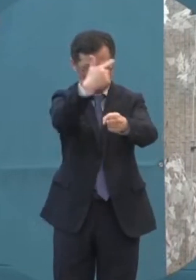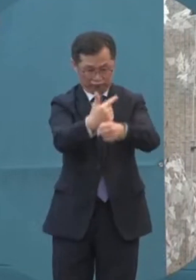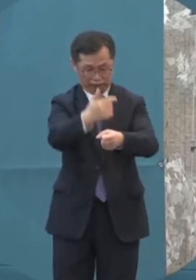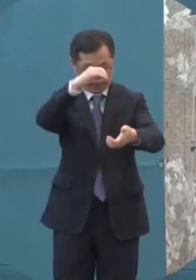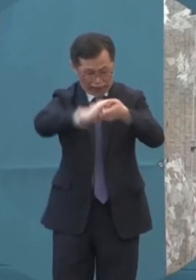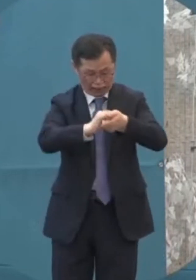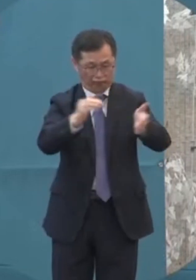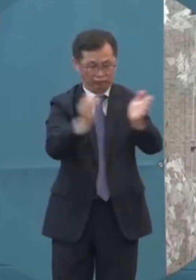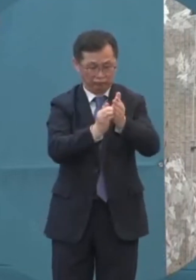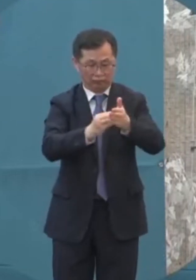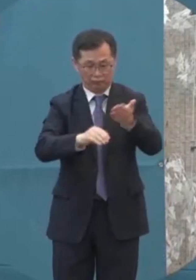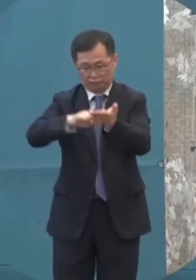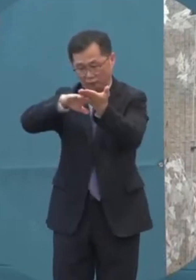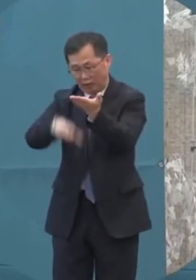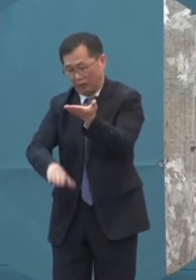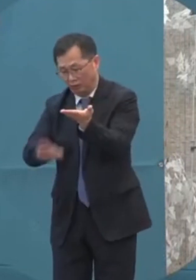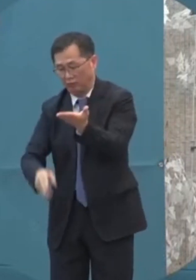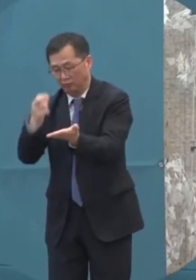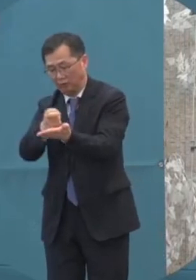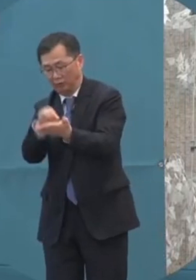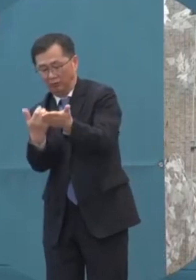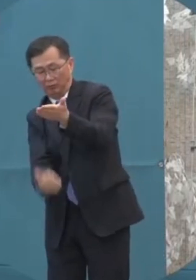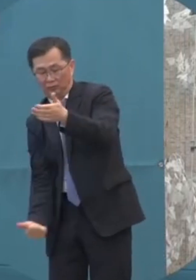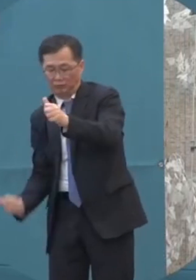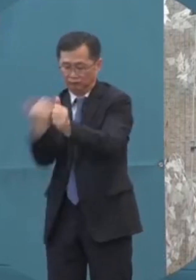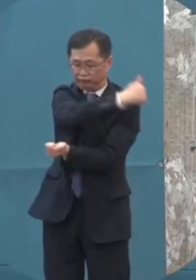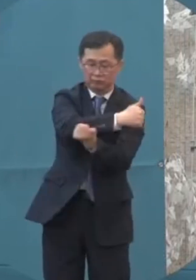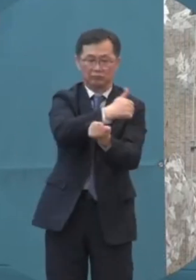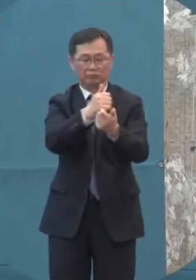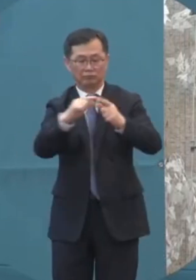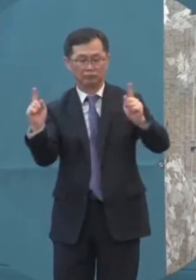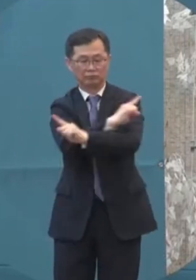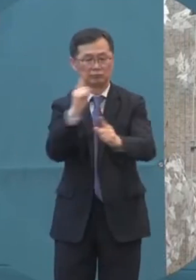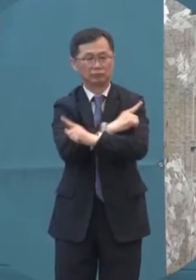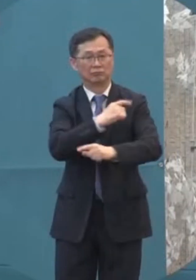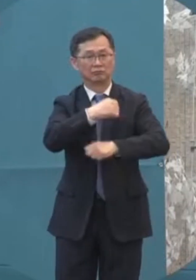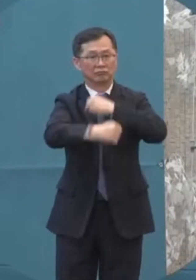임기를 하위 법률로 마음대로 늘리겠다.